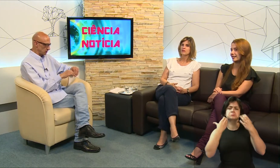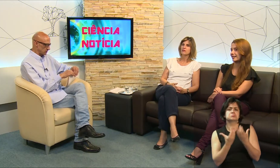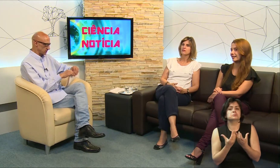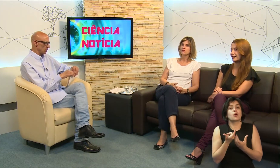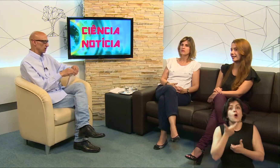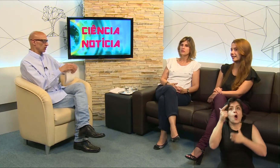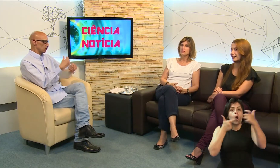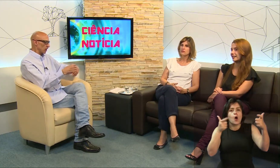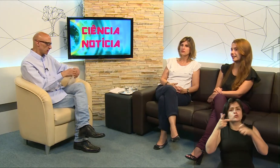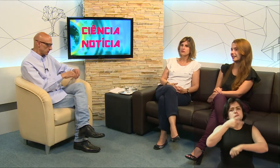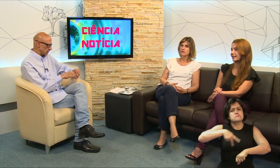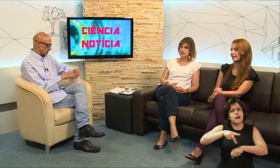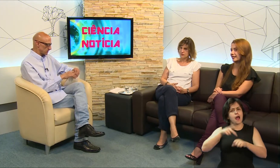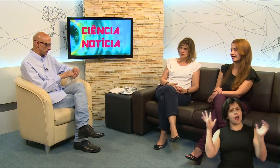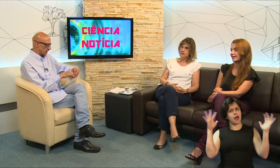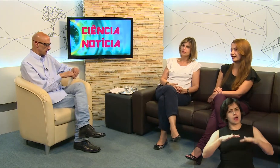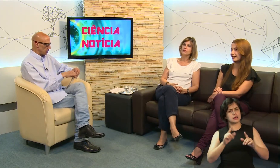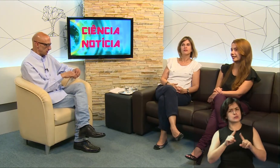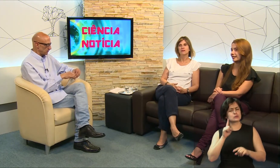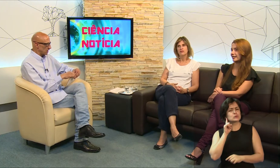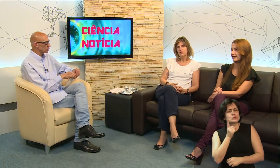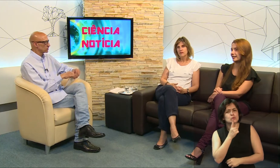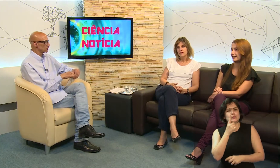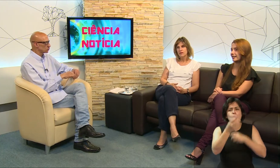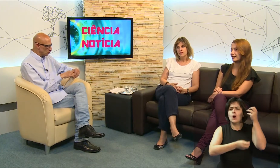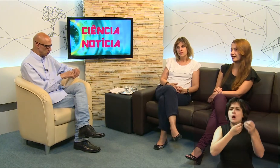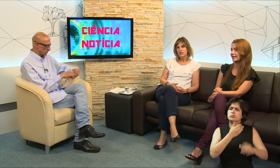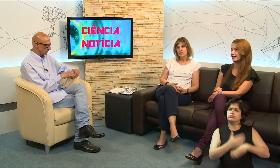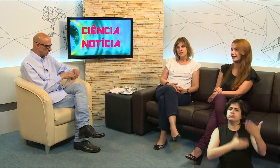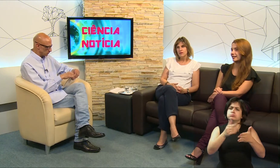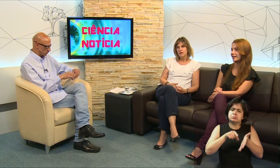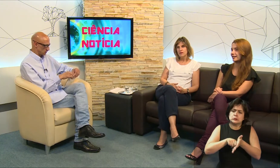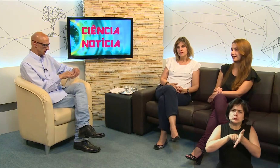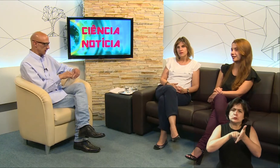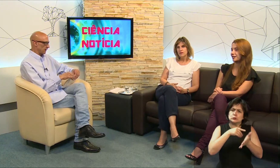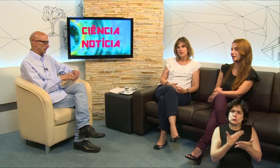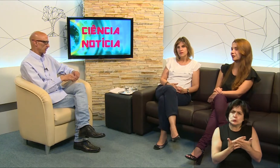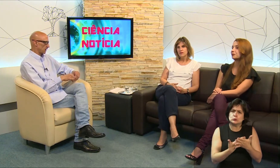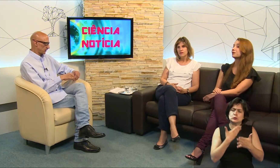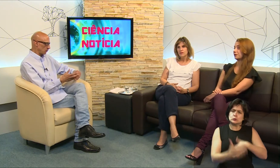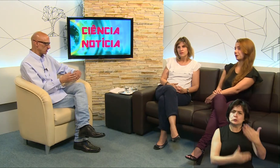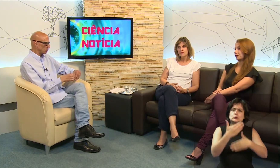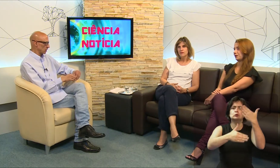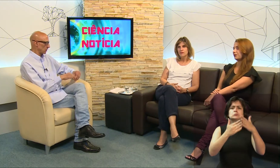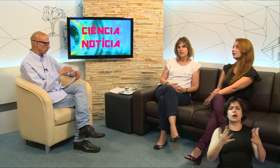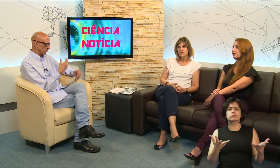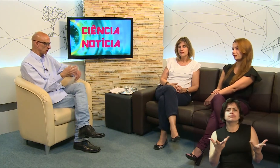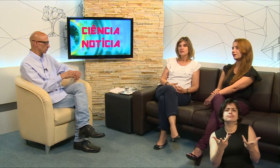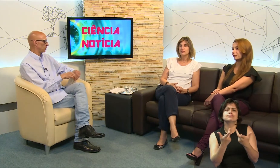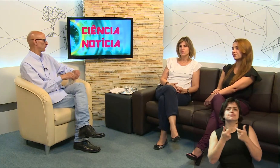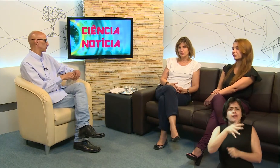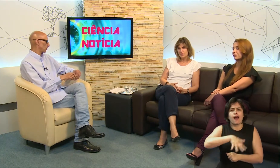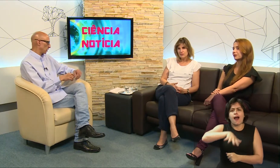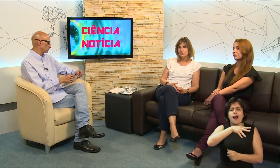países? Como é que está, em termos de estudos, avanços, até mesmo na melhoria, no aperfeiçoamento da